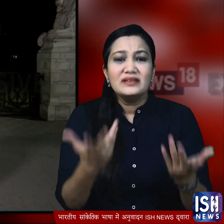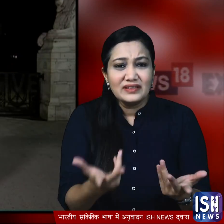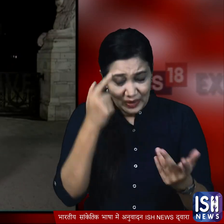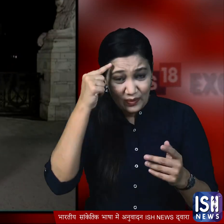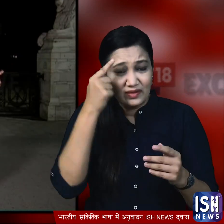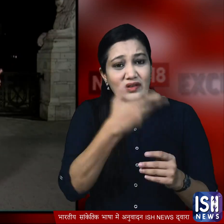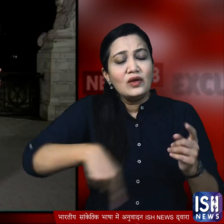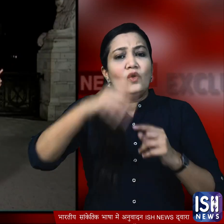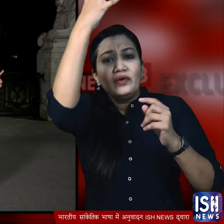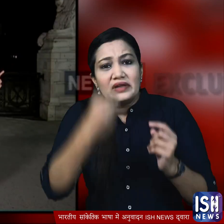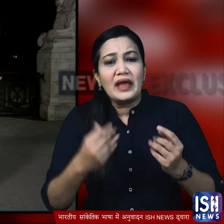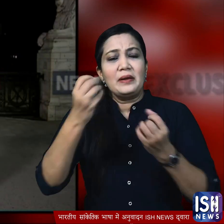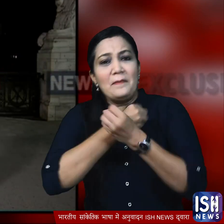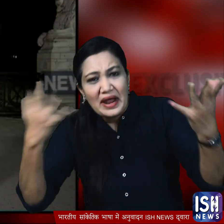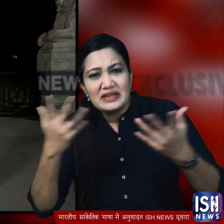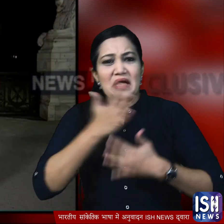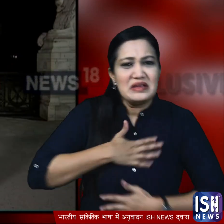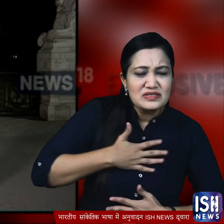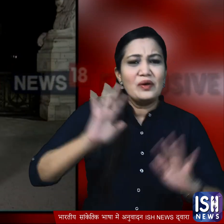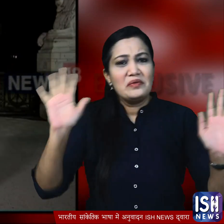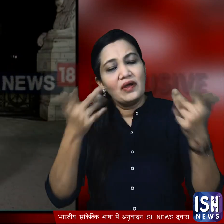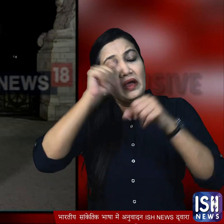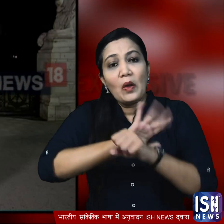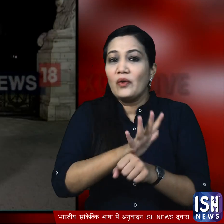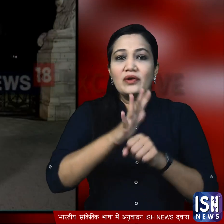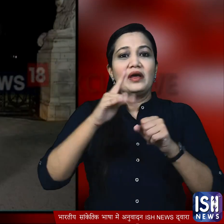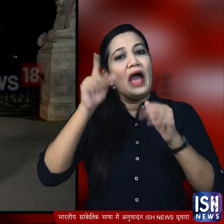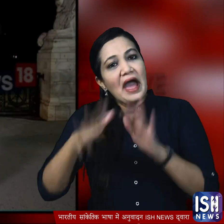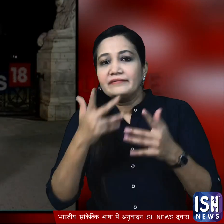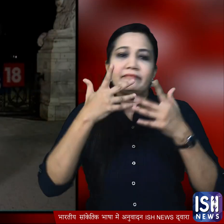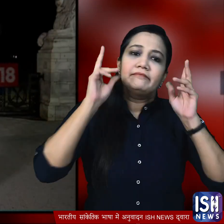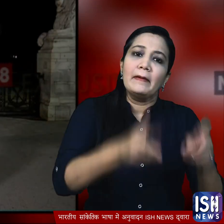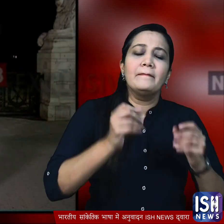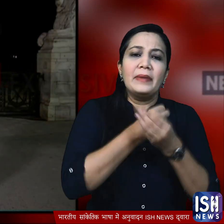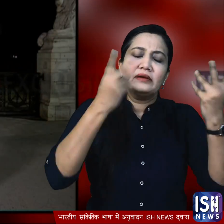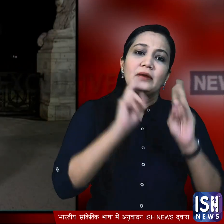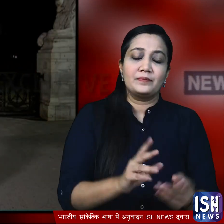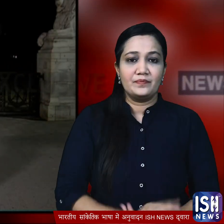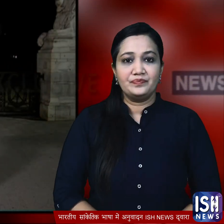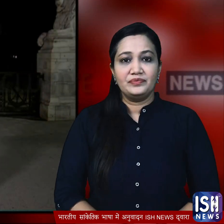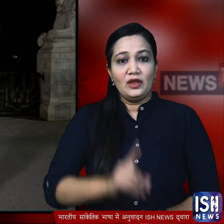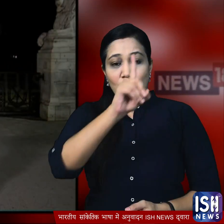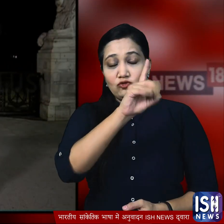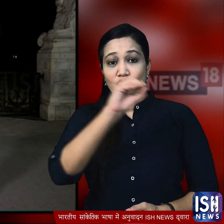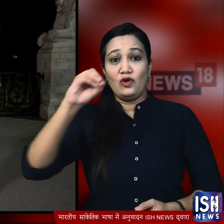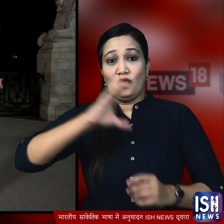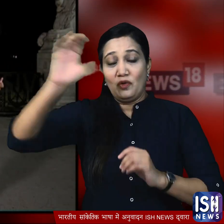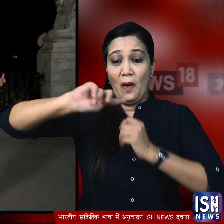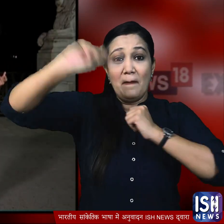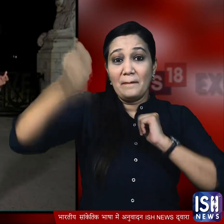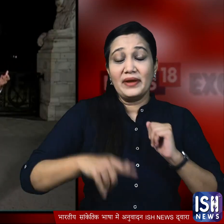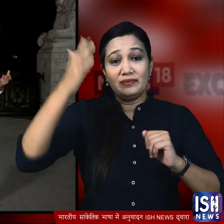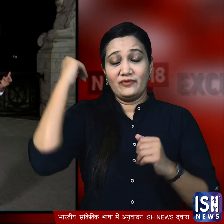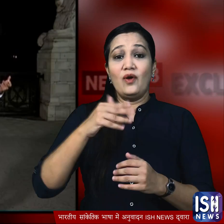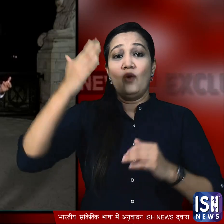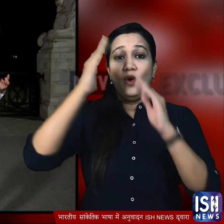है जिनका देर रात तक पार्टी करने का शौक महामारी के बावजूद खत्म नहीं हुआ है। 100 करोड़ की वसूली के आरोपों में घिरे महाराष्ट्र के